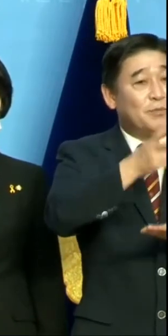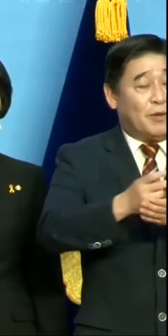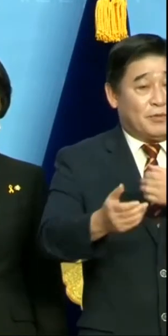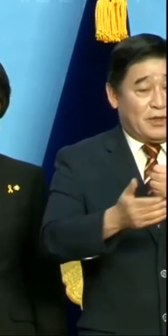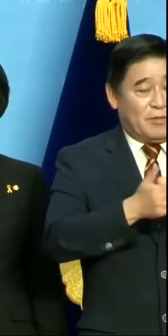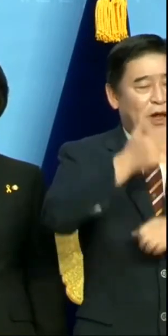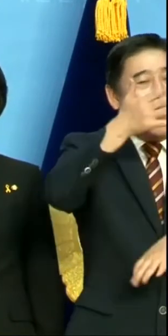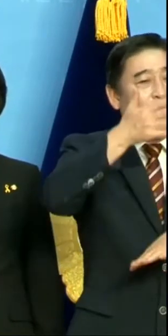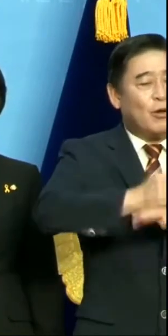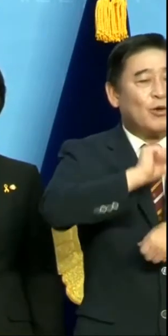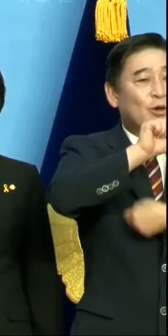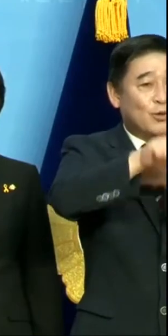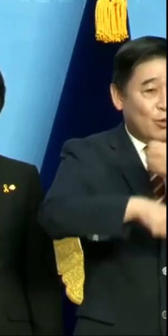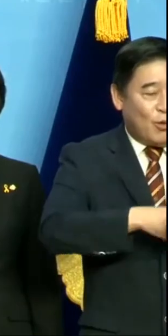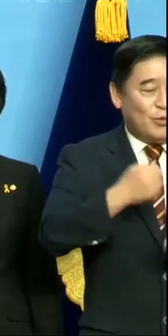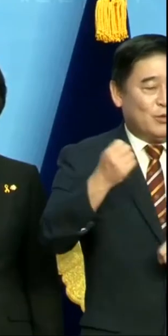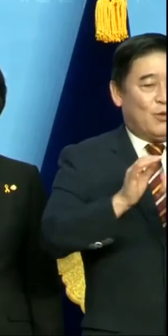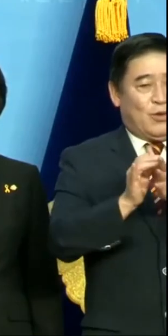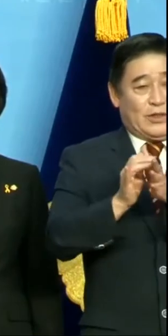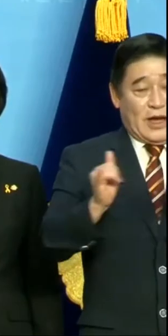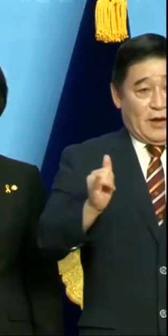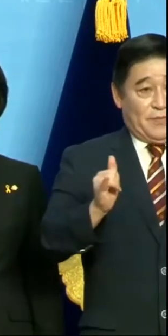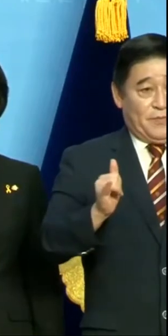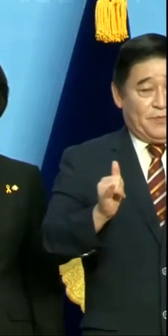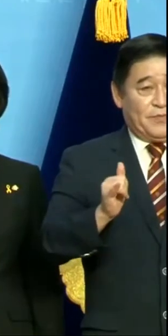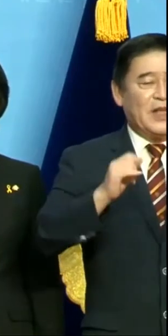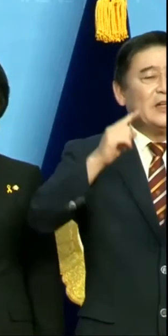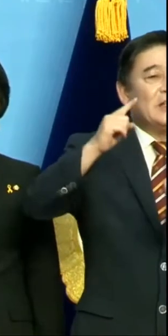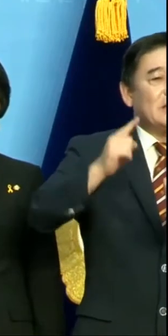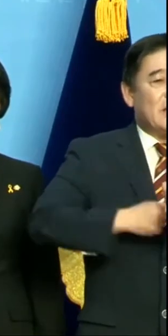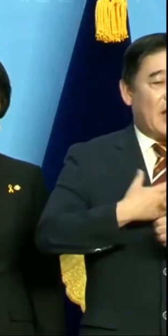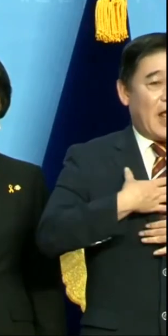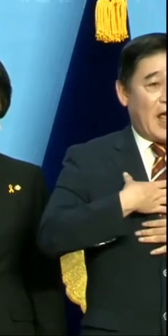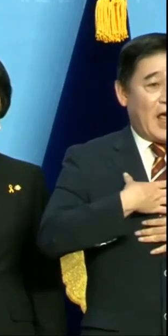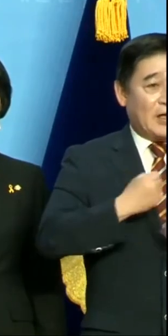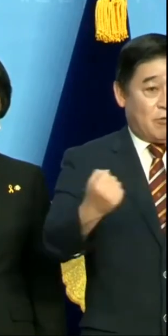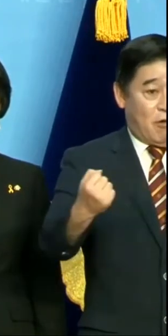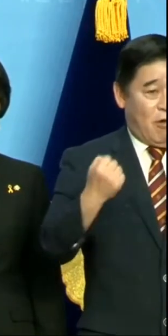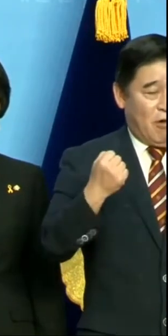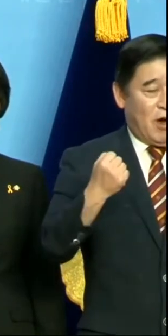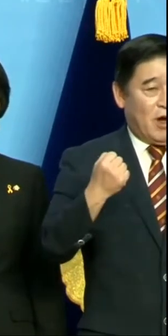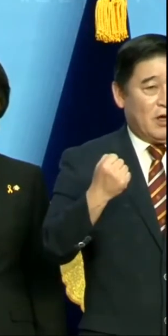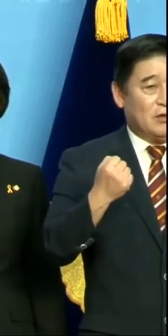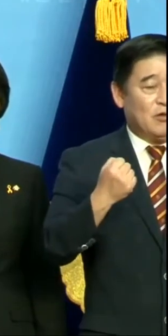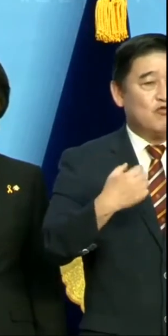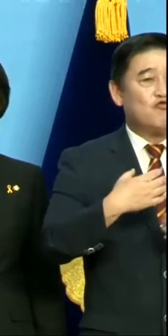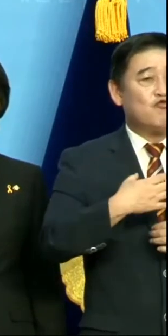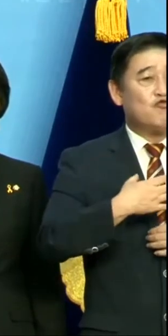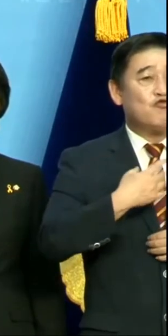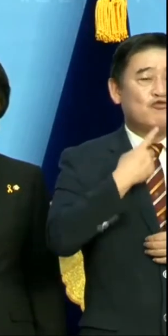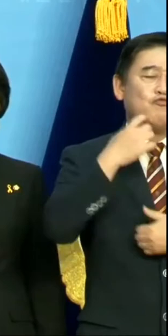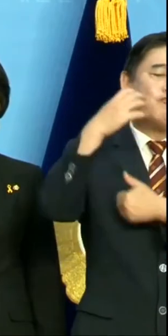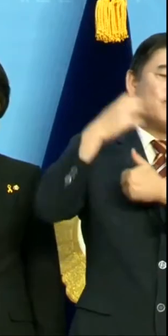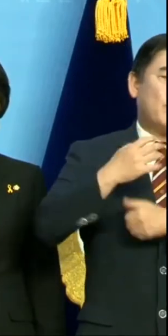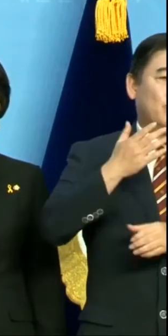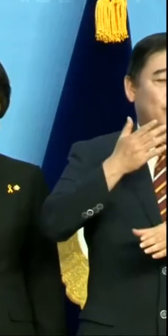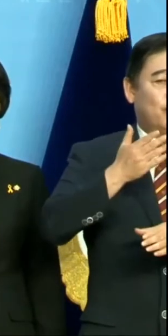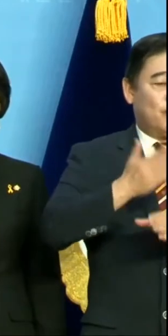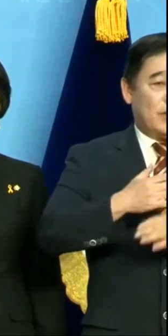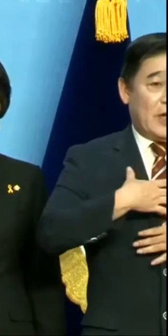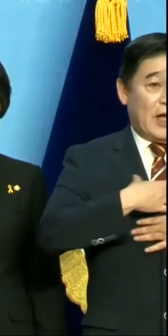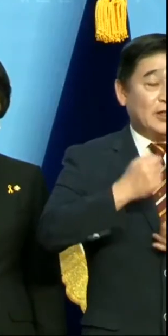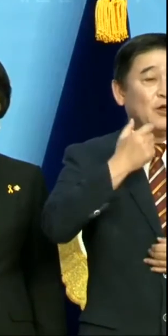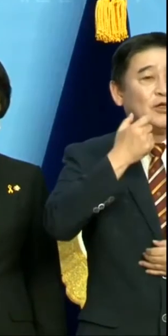결국에는 동물 뿐만 아니라 사람과 생태 게 안전과 건강까지 위협하고 있는 안전을